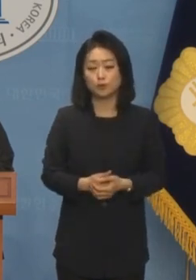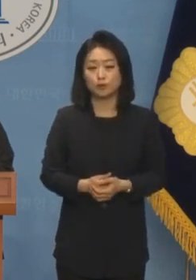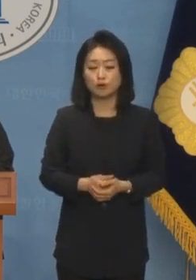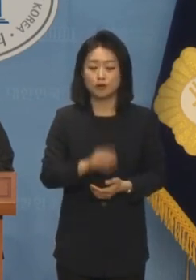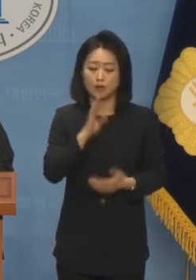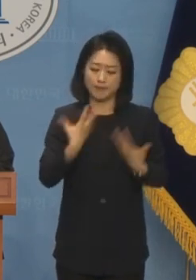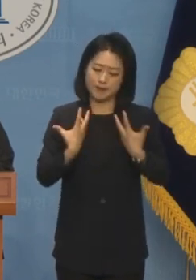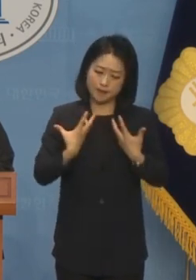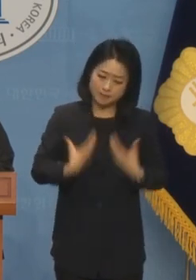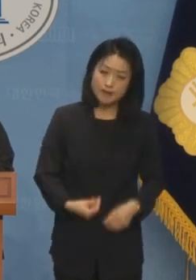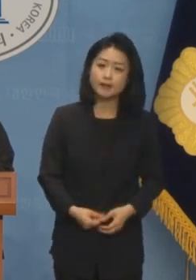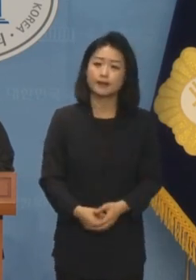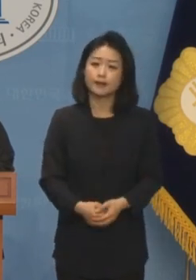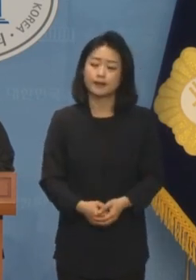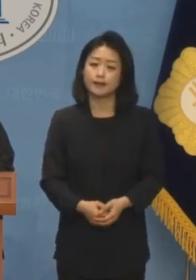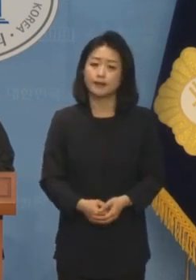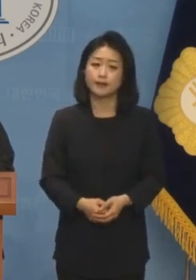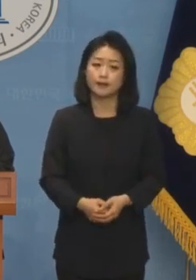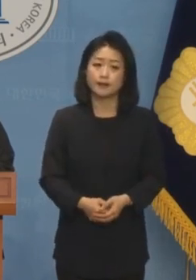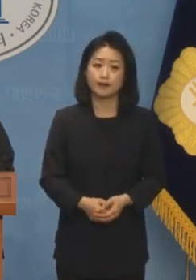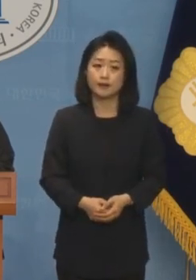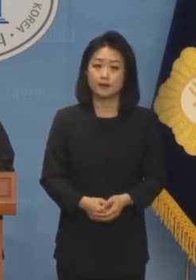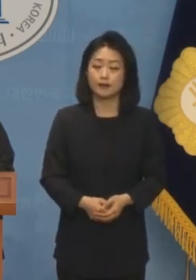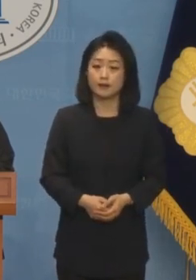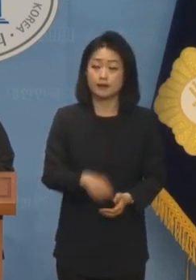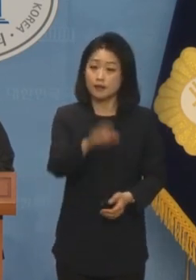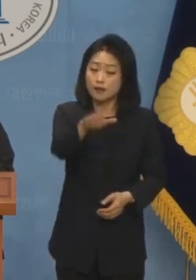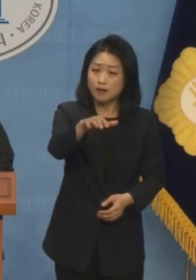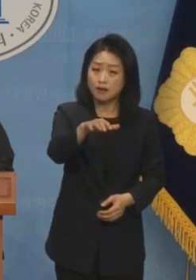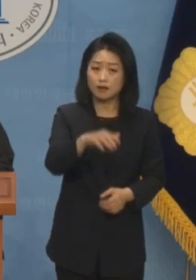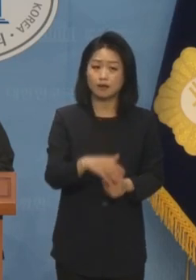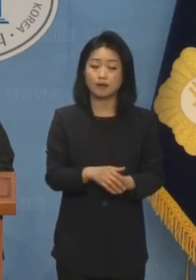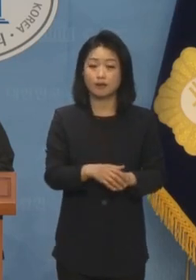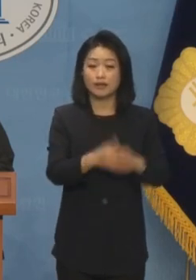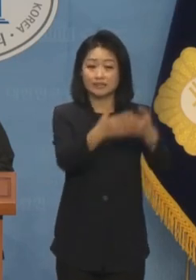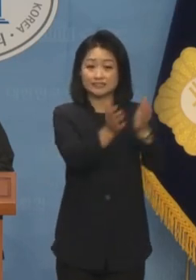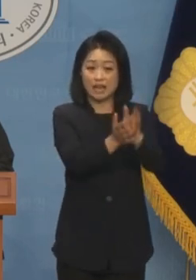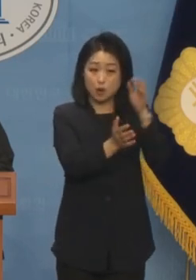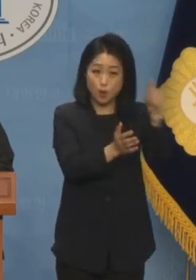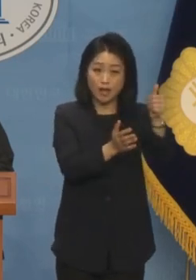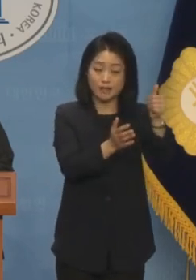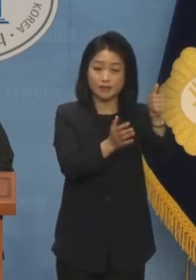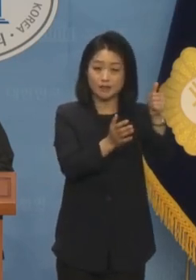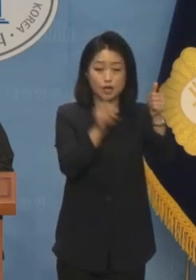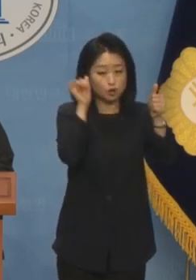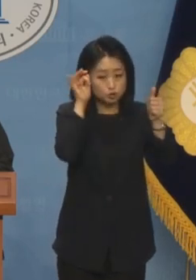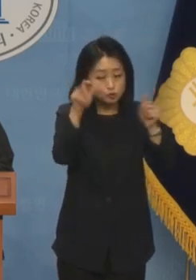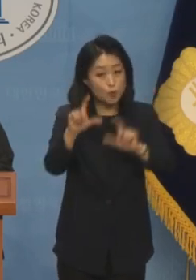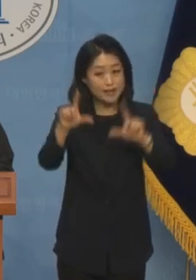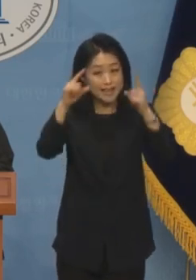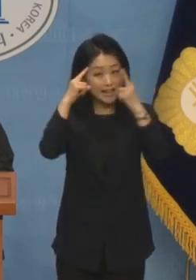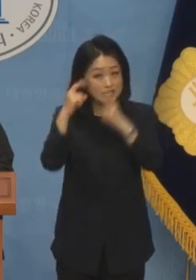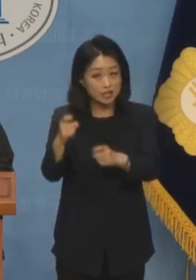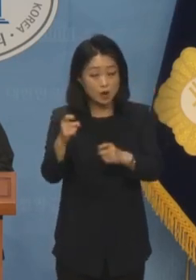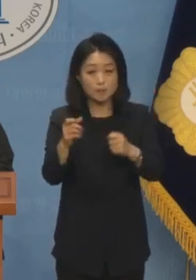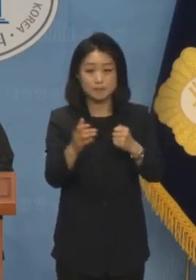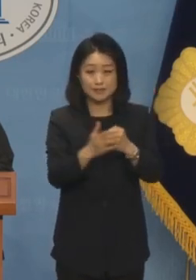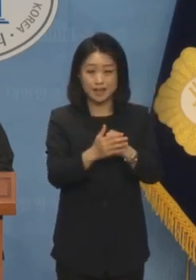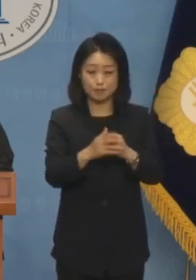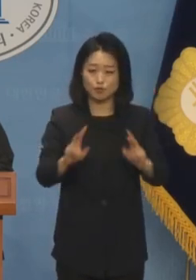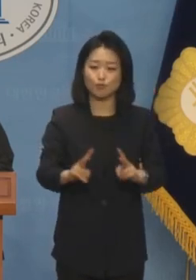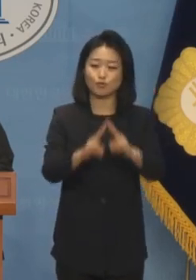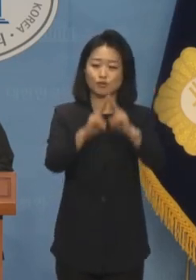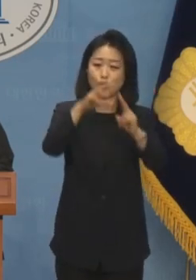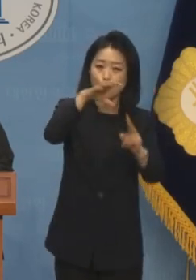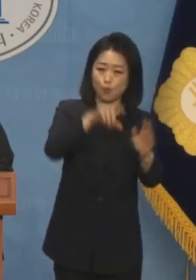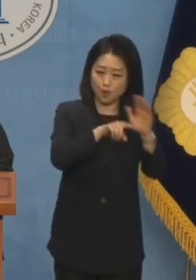억장이 무너집니다. 이러면서 아무리 장관이 추모의 날을 기념한답시고 위령탑을